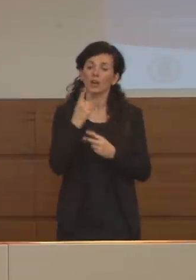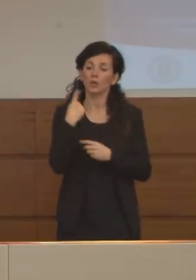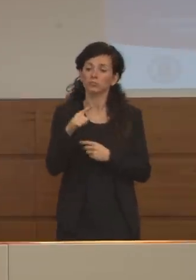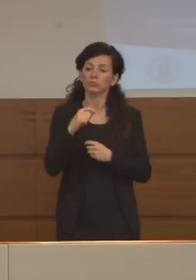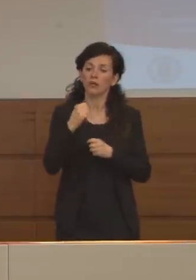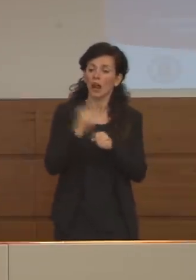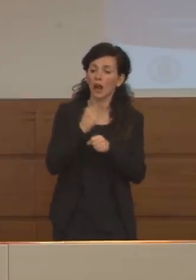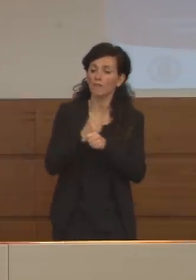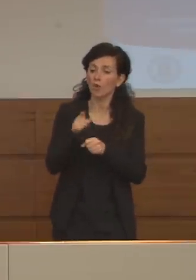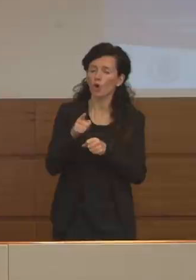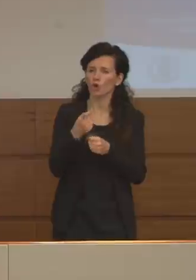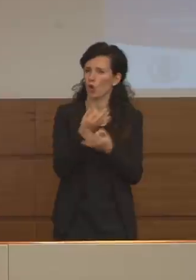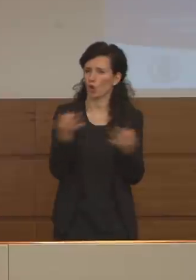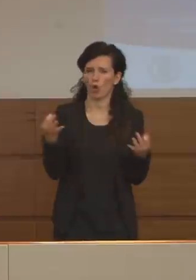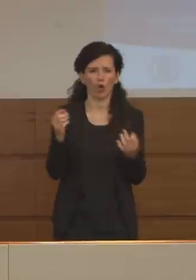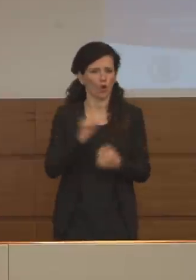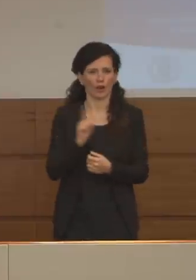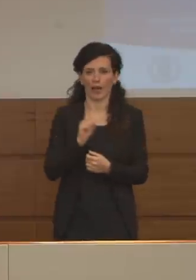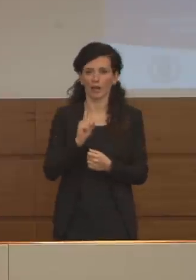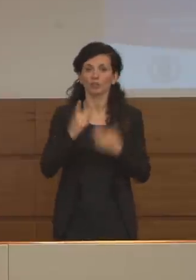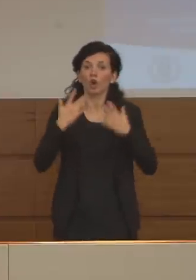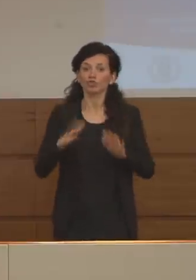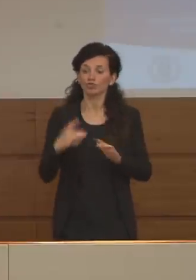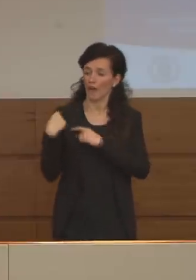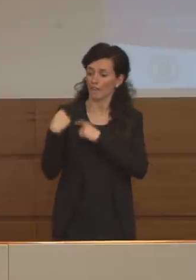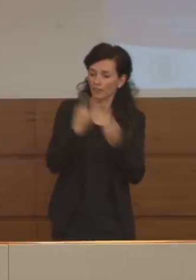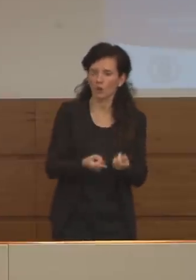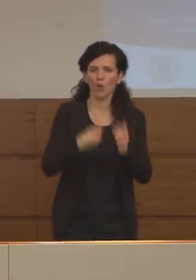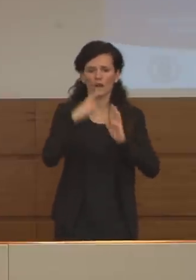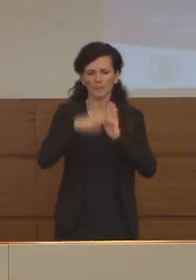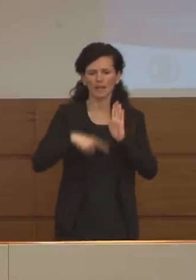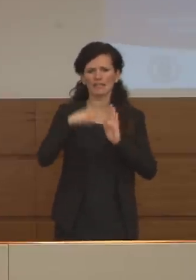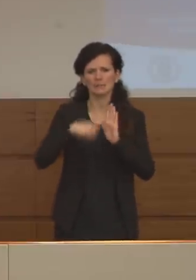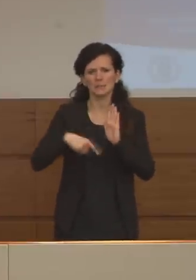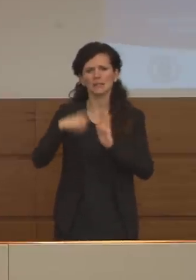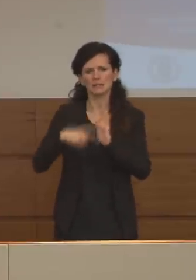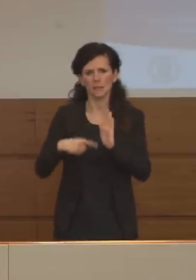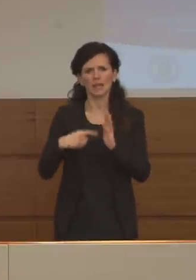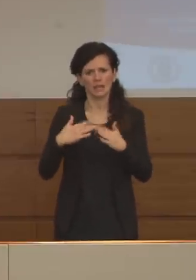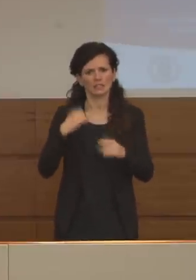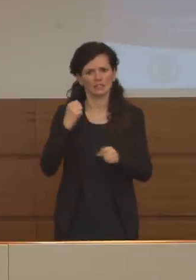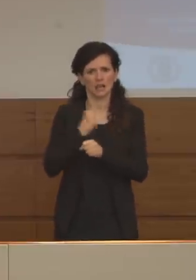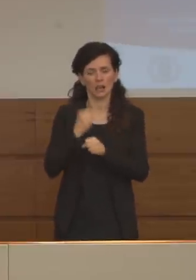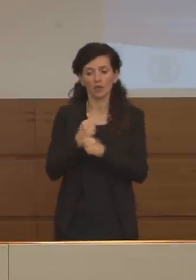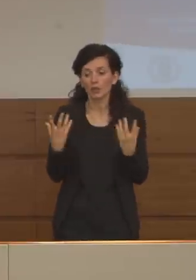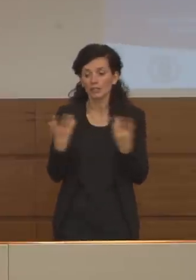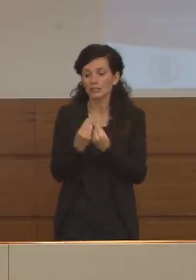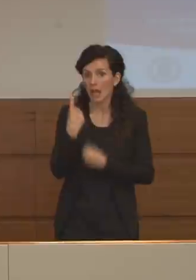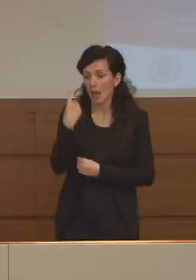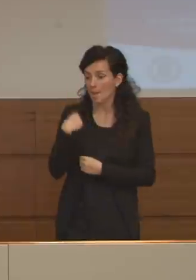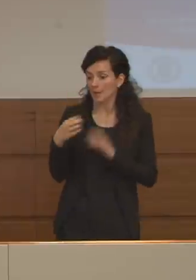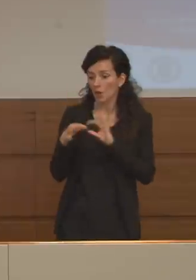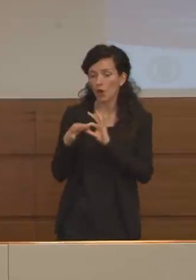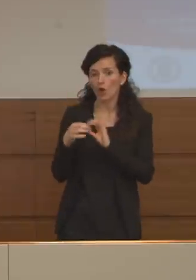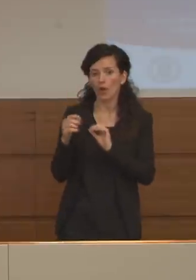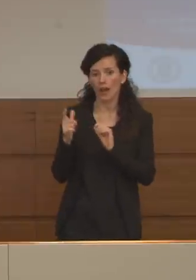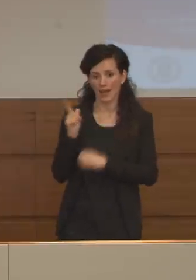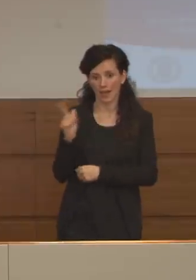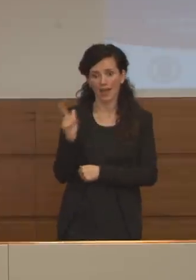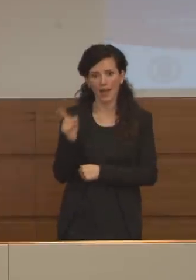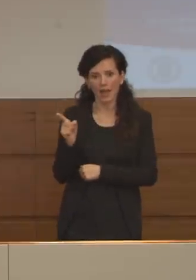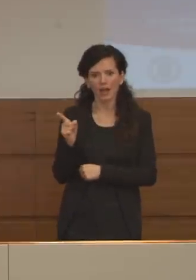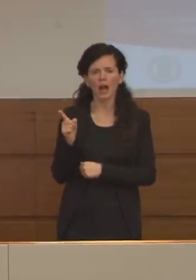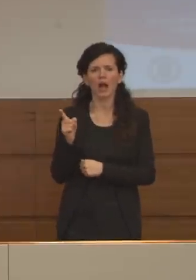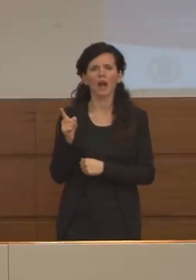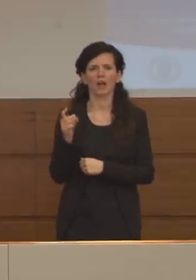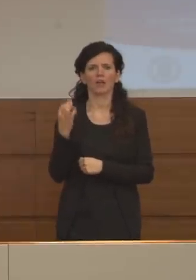che il lavoro fatto in questi mesi dal dipartimento dei miei colleghi da ognuno dei miei colleghi di mo come è